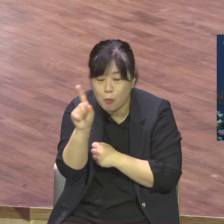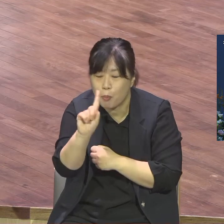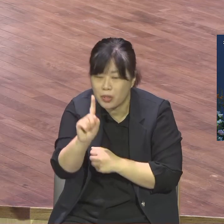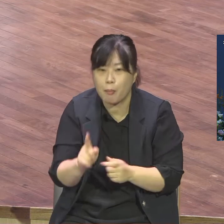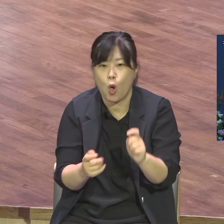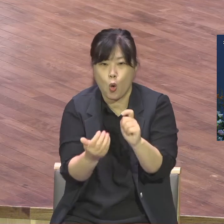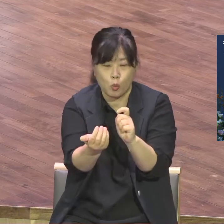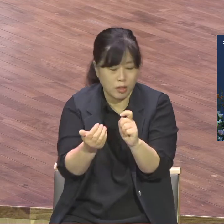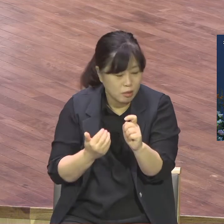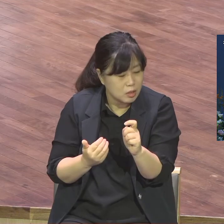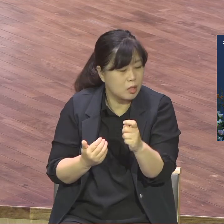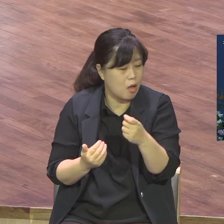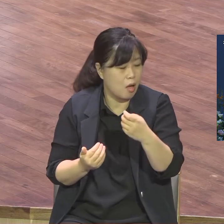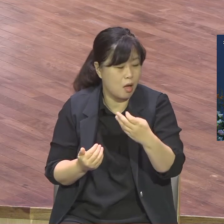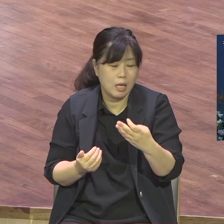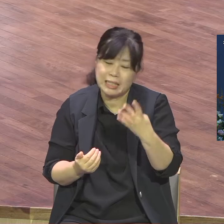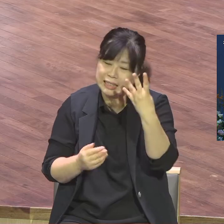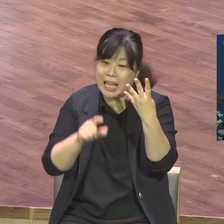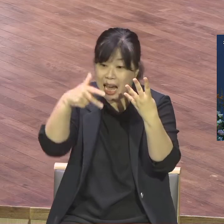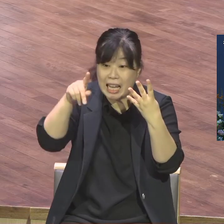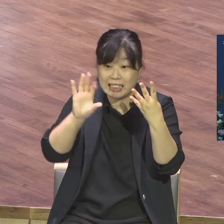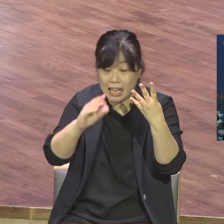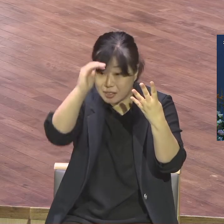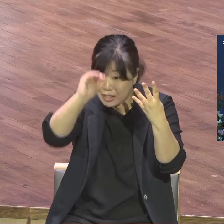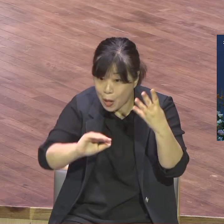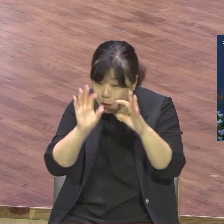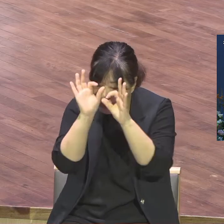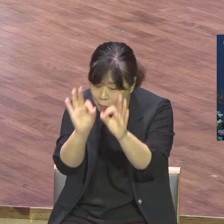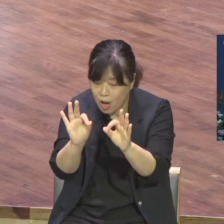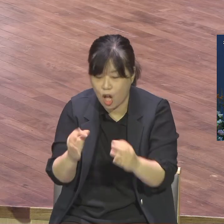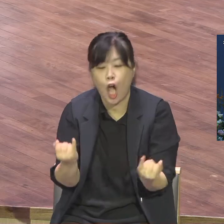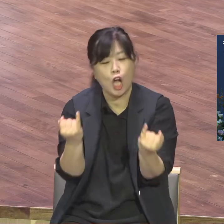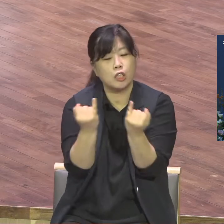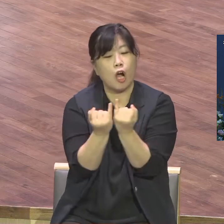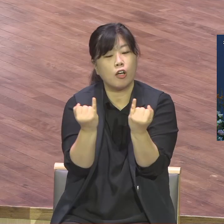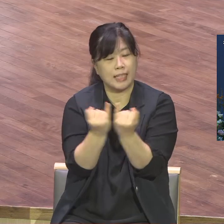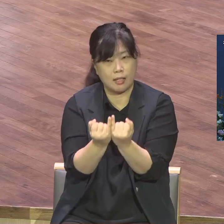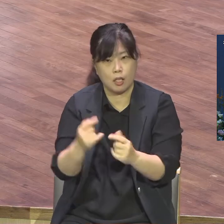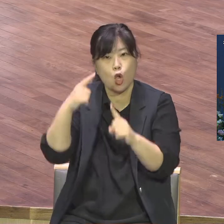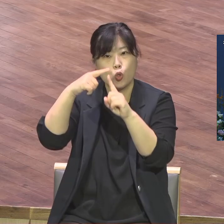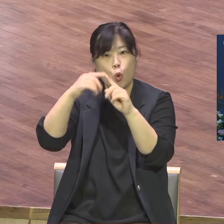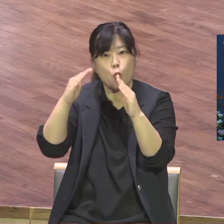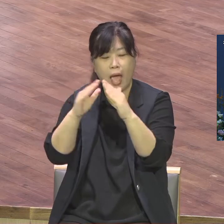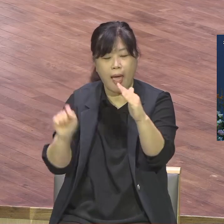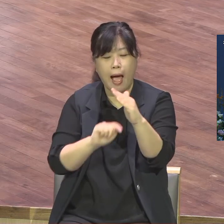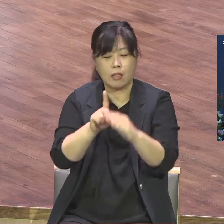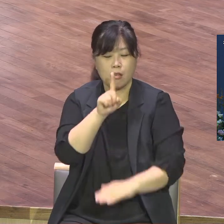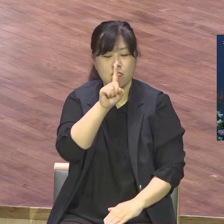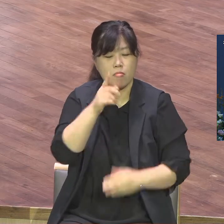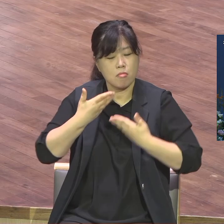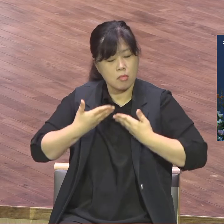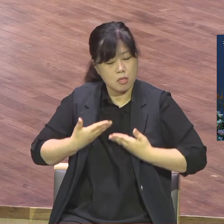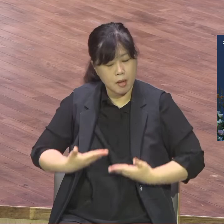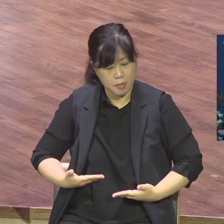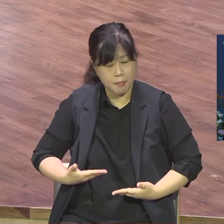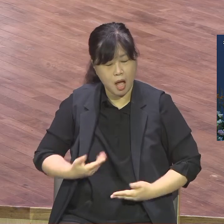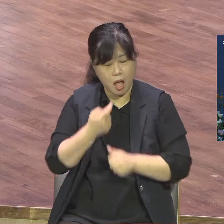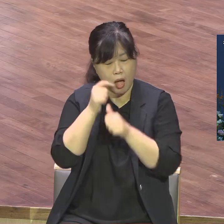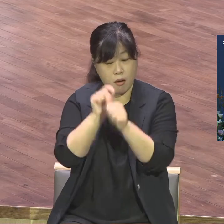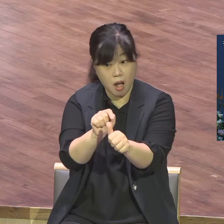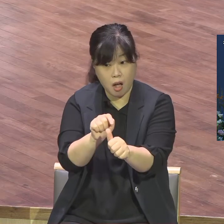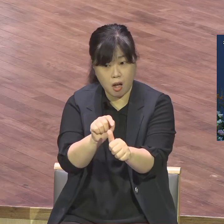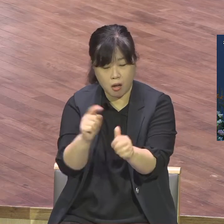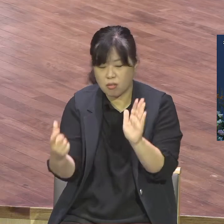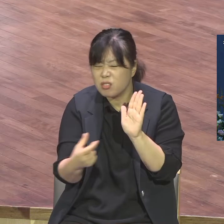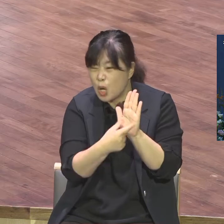거기 보면은 여자는 교회에 잠잠하라 이래 나와 있어요. 여자는 교회에 잠잠하라. 자,